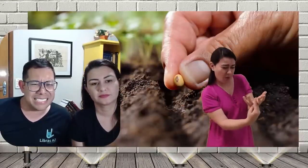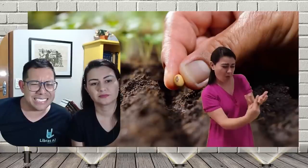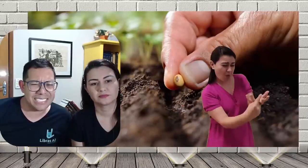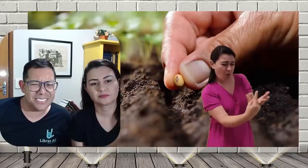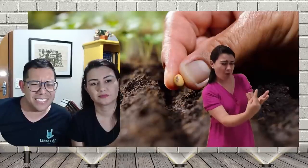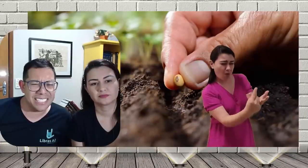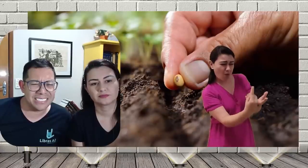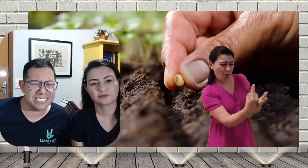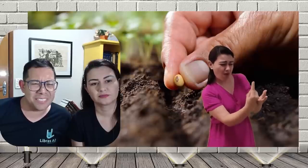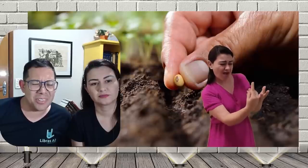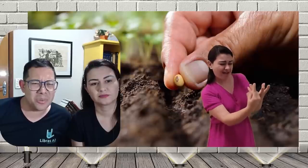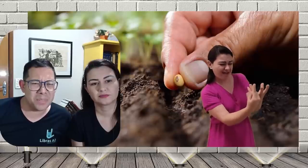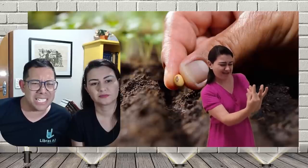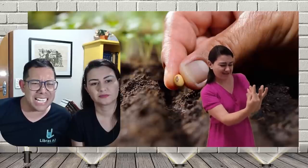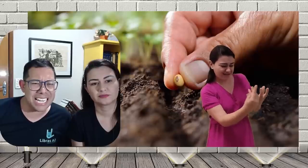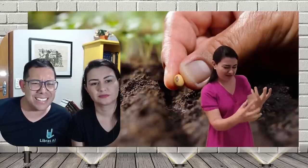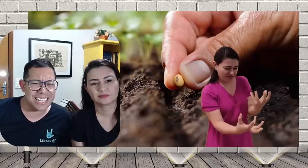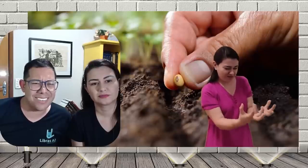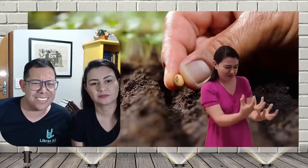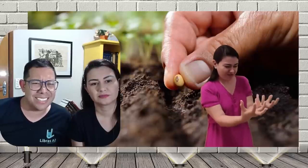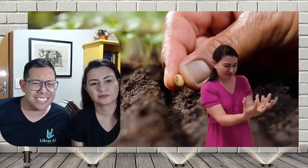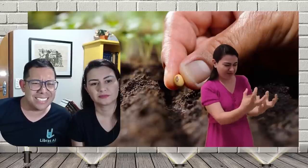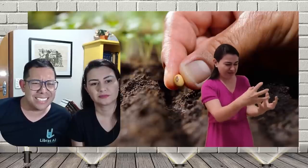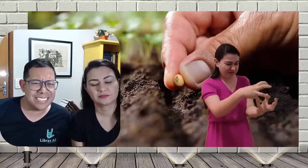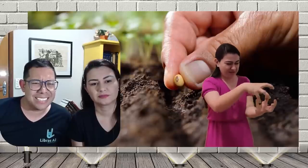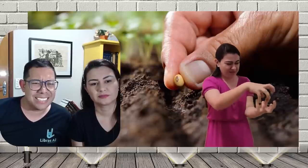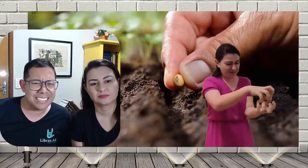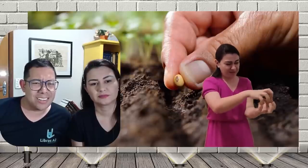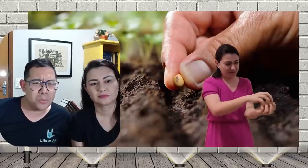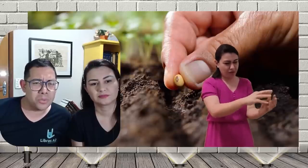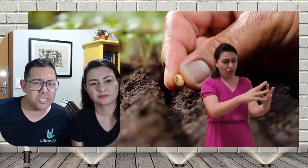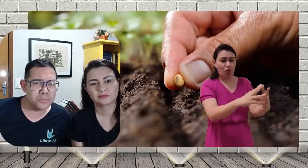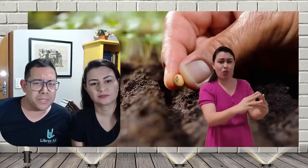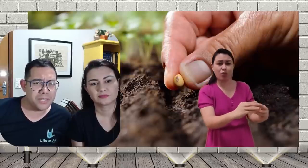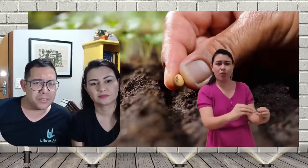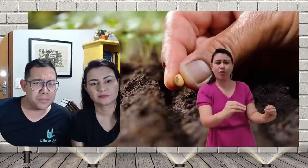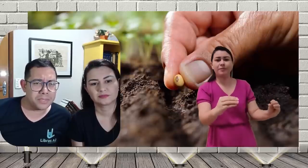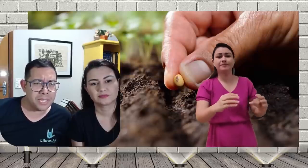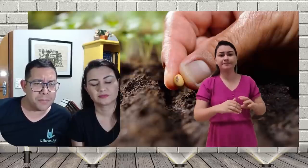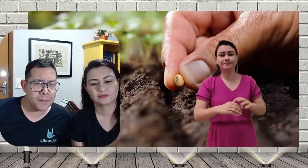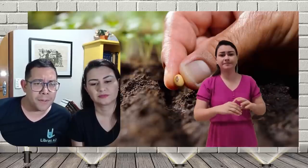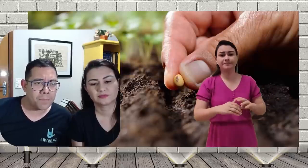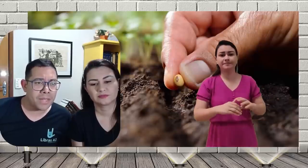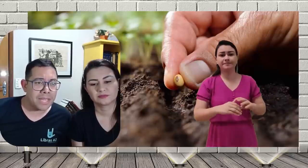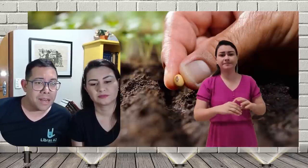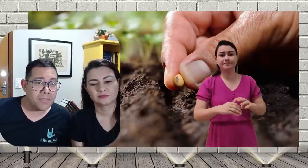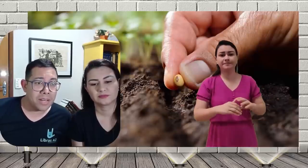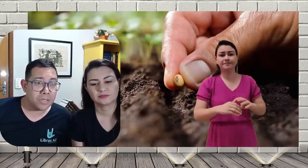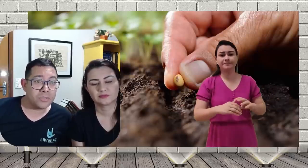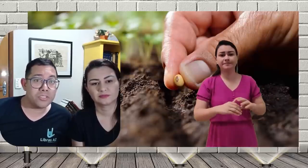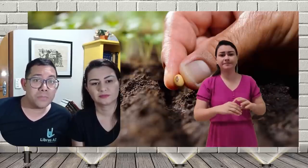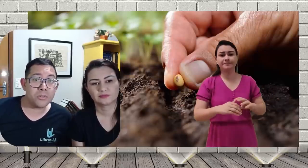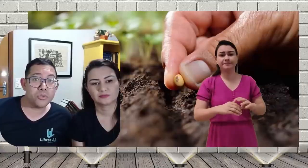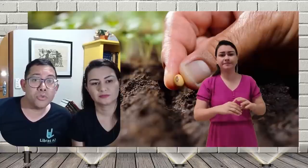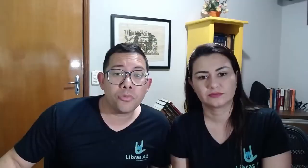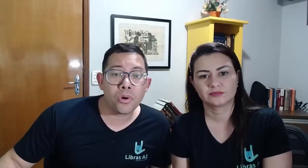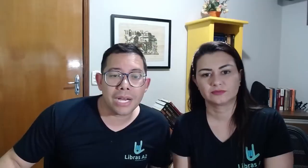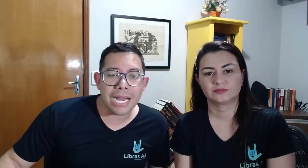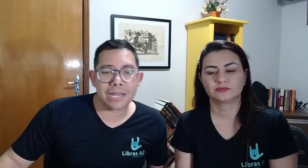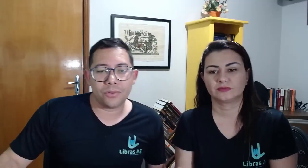tá difícil, tá meio complicado, olha lá, ó. Olha lá, muitos espinhos, percebe? E ela fala que os espinhos sufocaram,